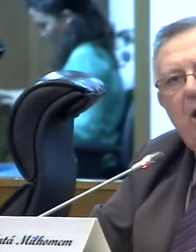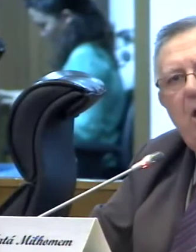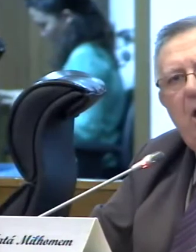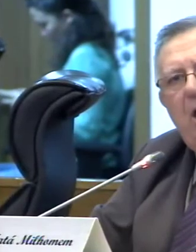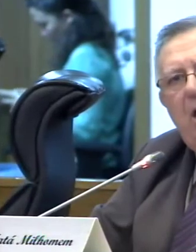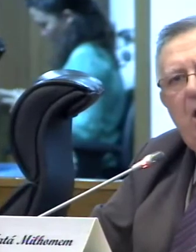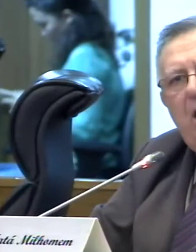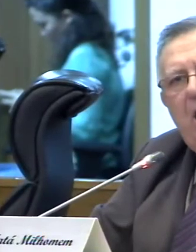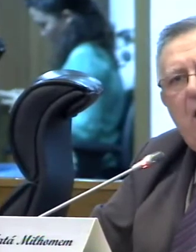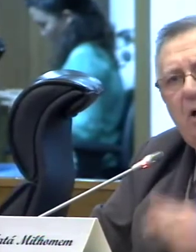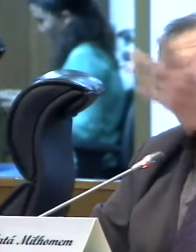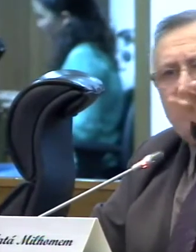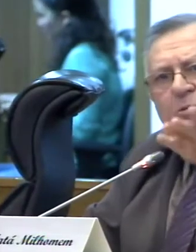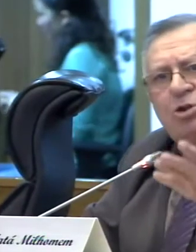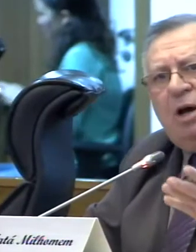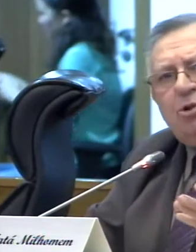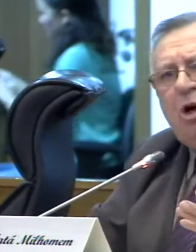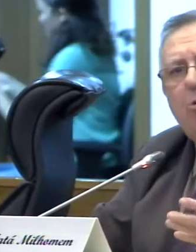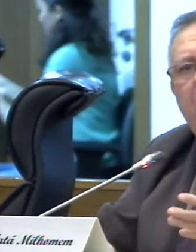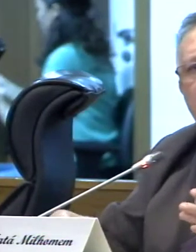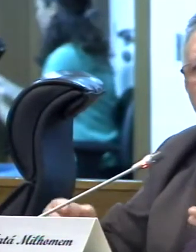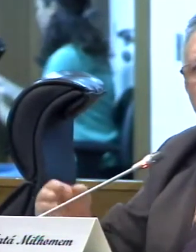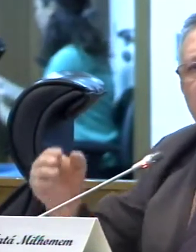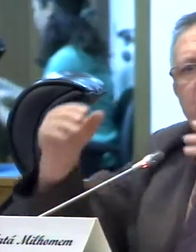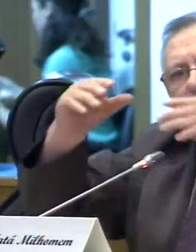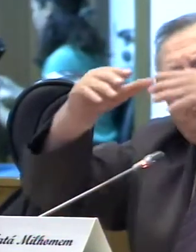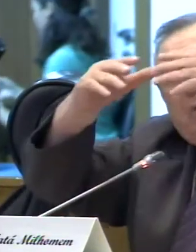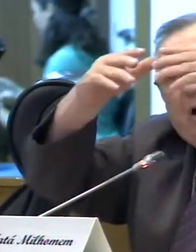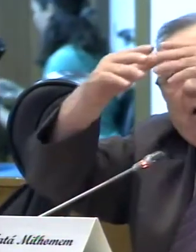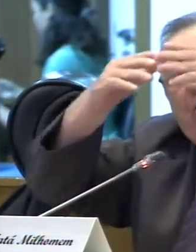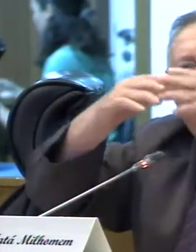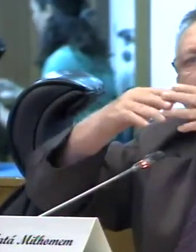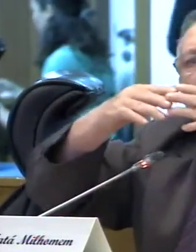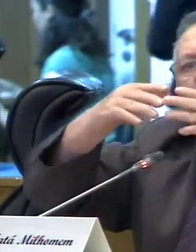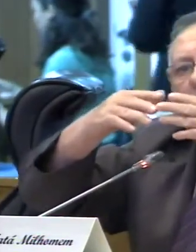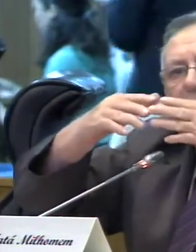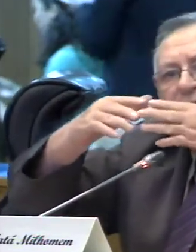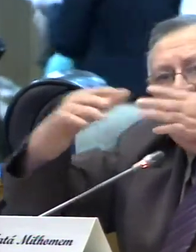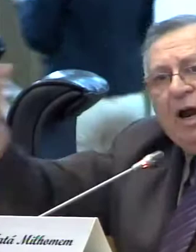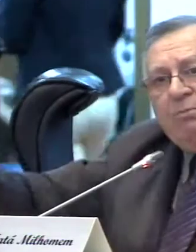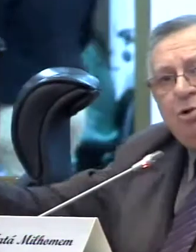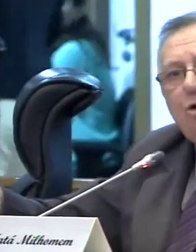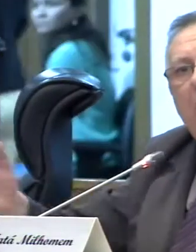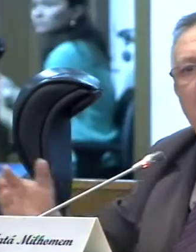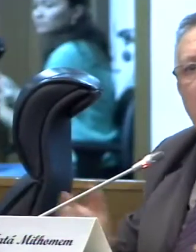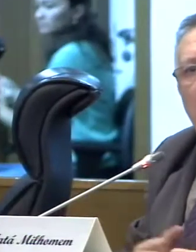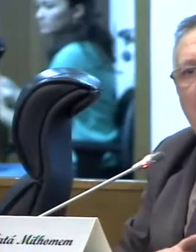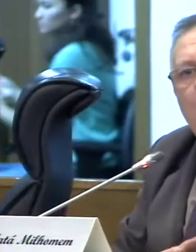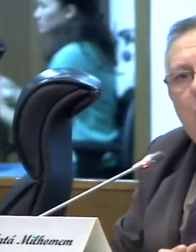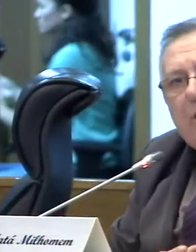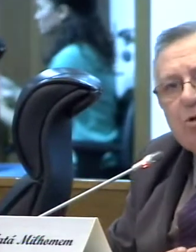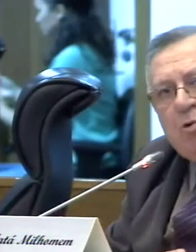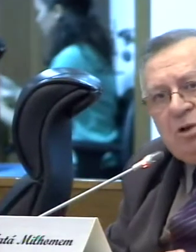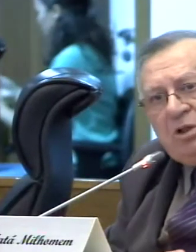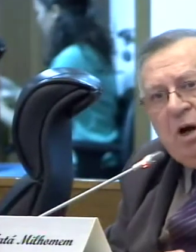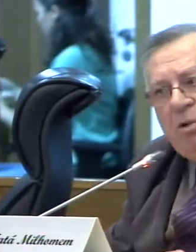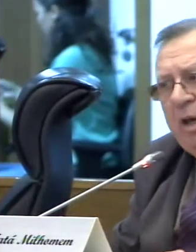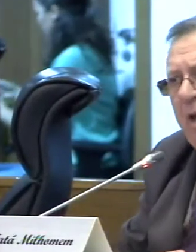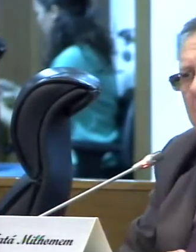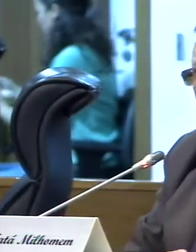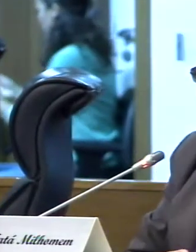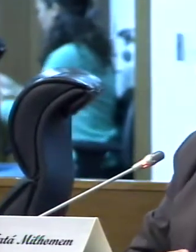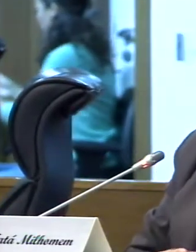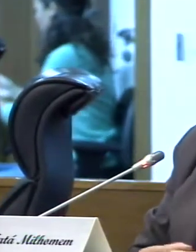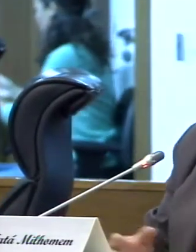aqui, às vezes acusamos alguém, ou melhor, falamos algumas coisas